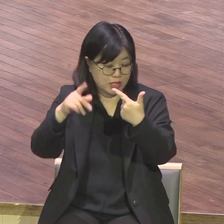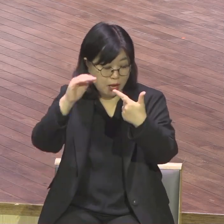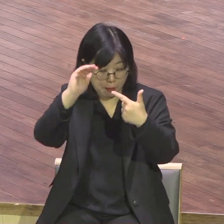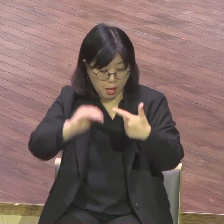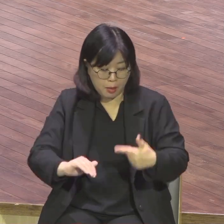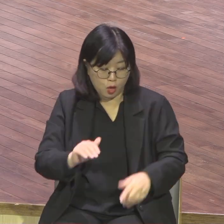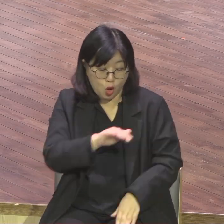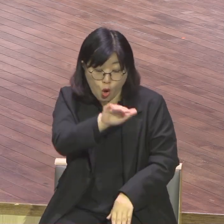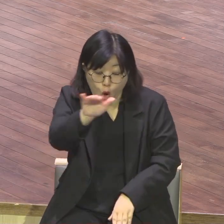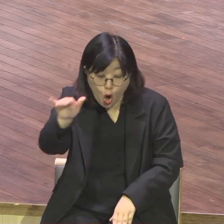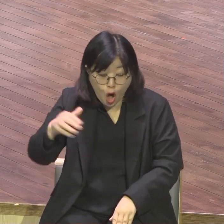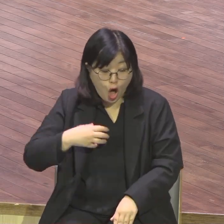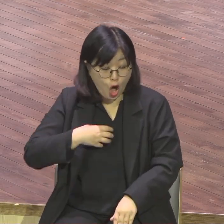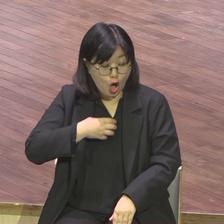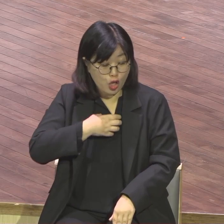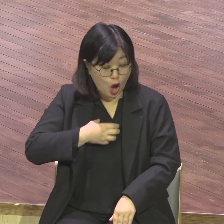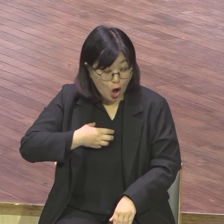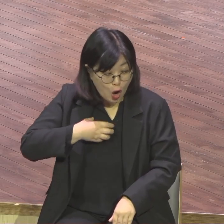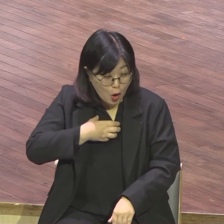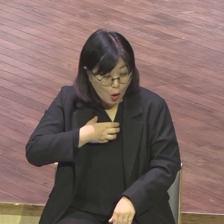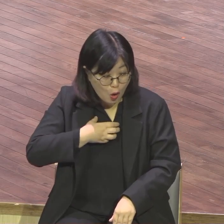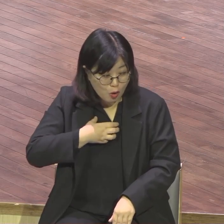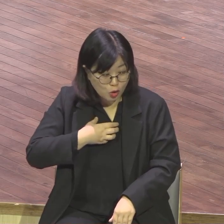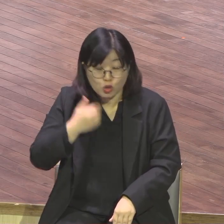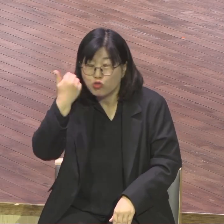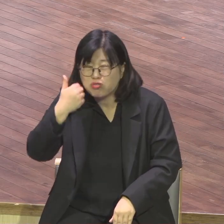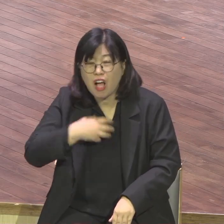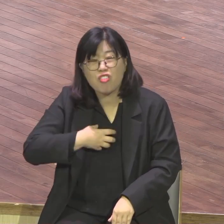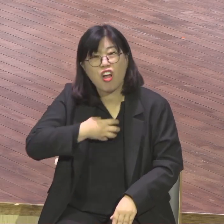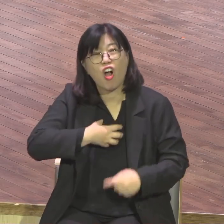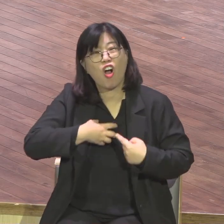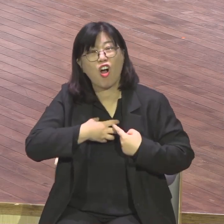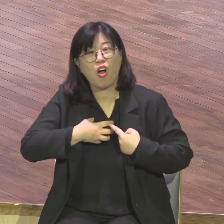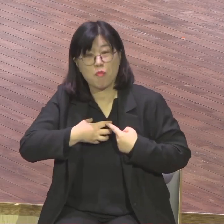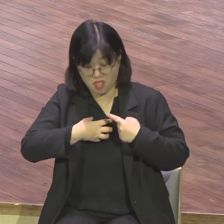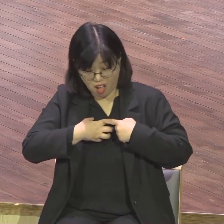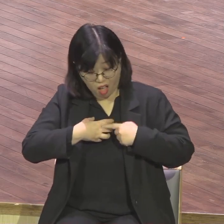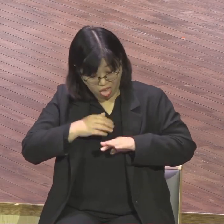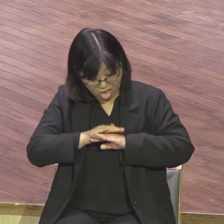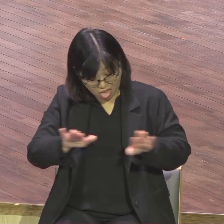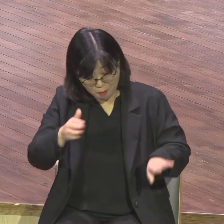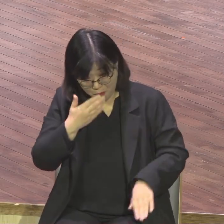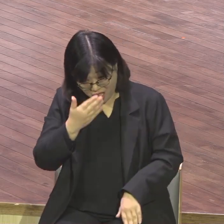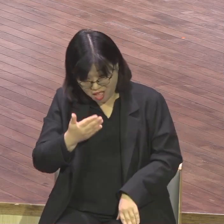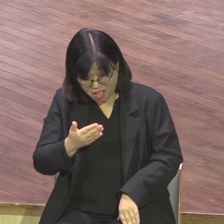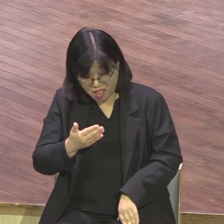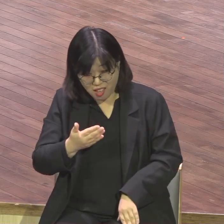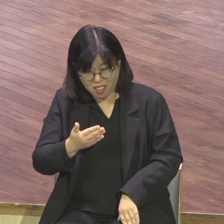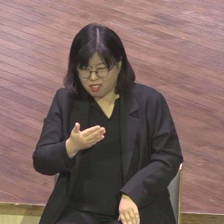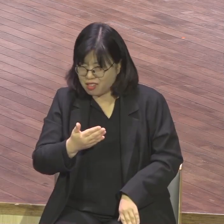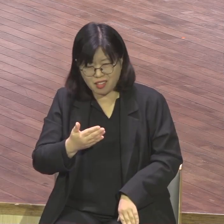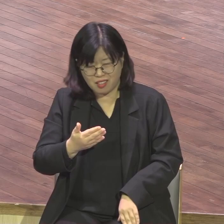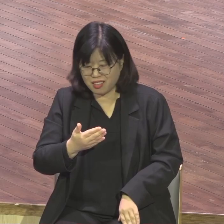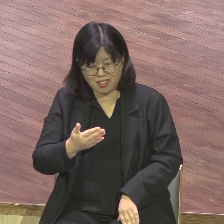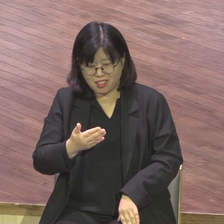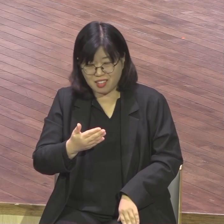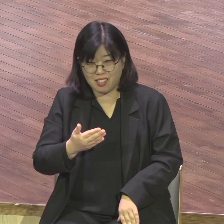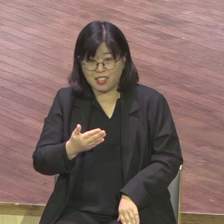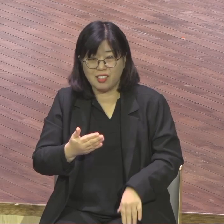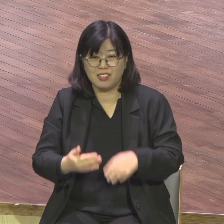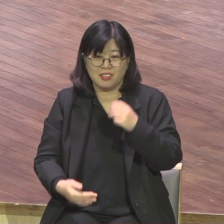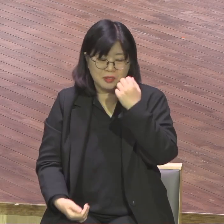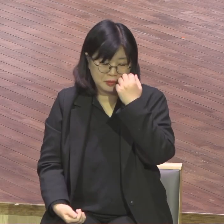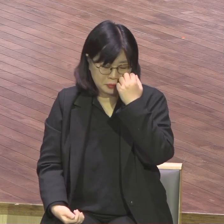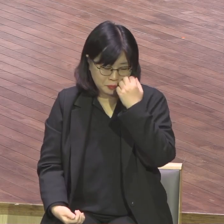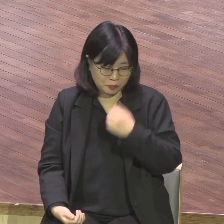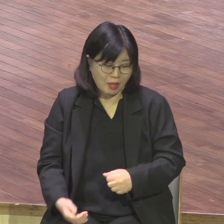키를 한 자라도 더할 수 있겠느냐 반문하고 계십니다. 네 염려한다고 키를 한 자 크게 할 수 있냐? 그러면